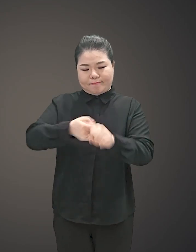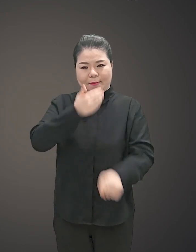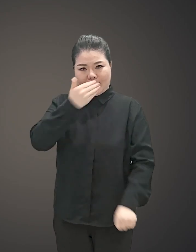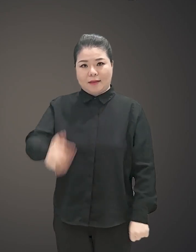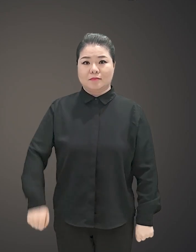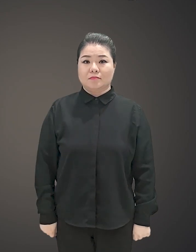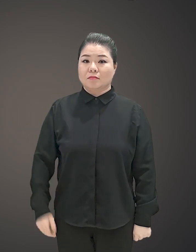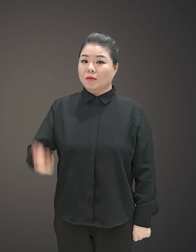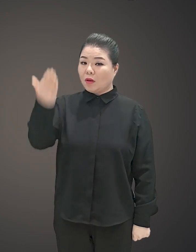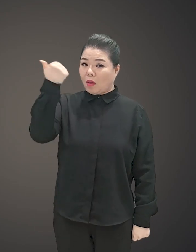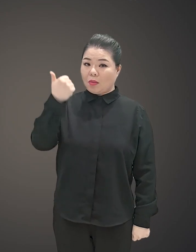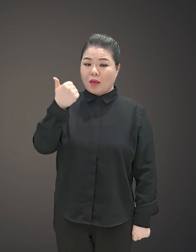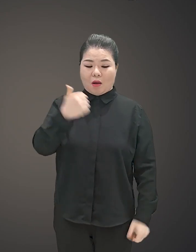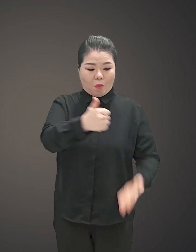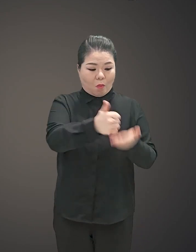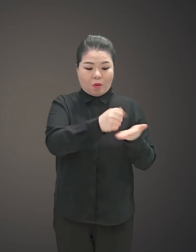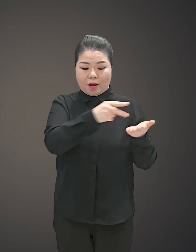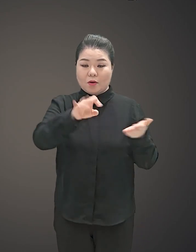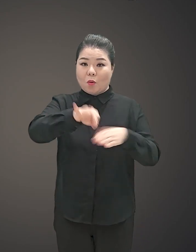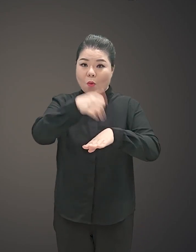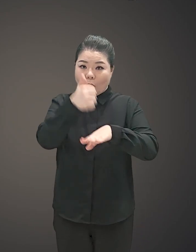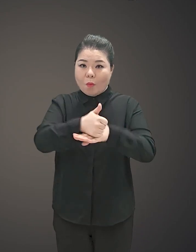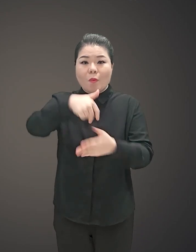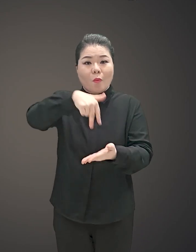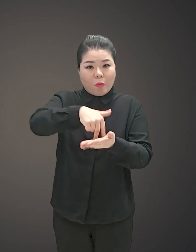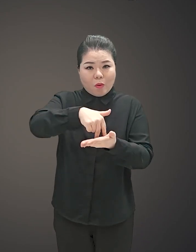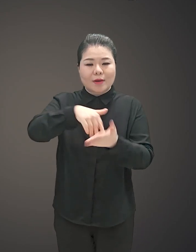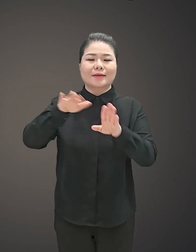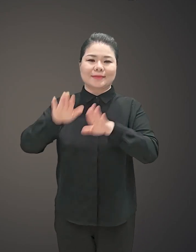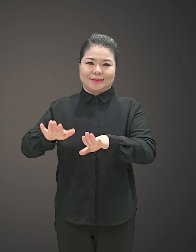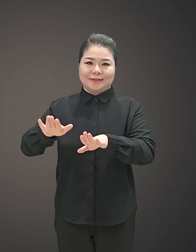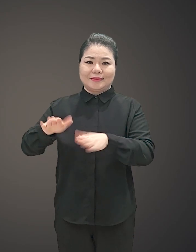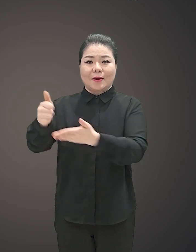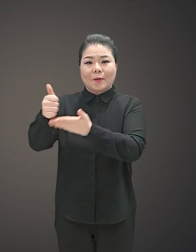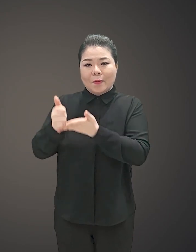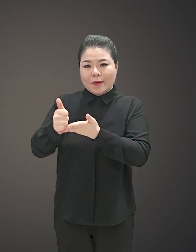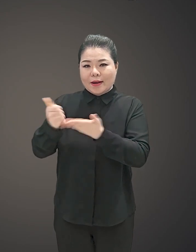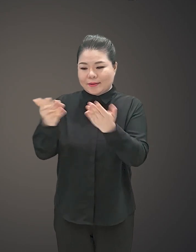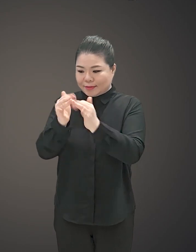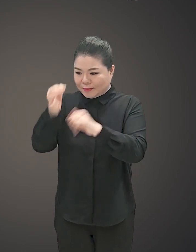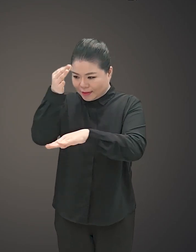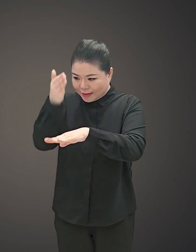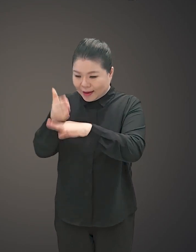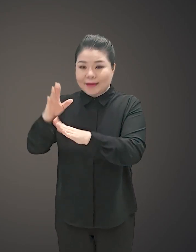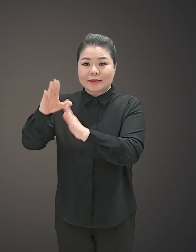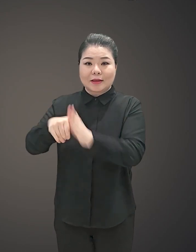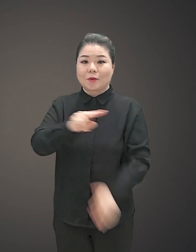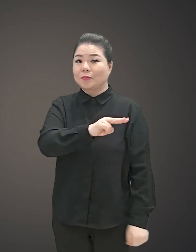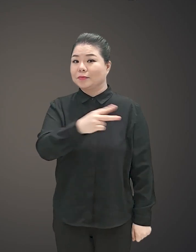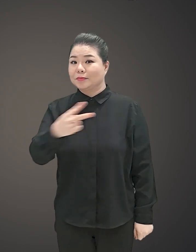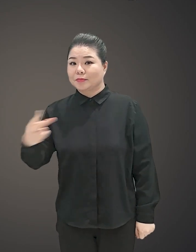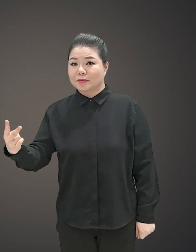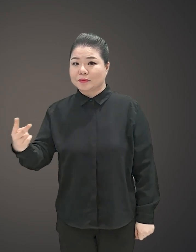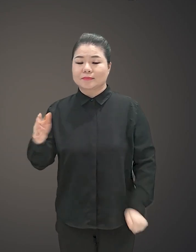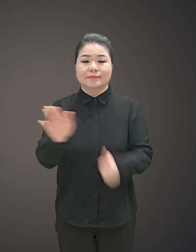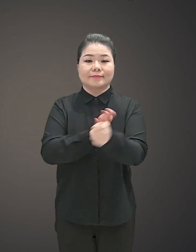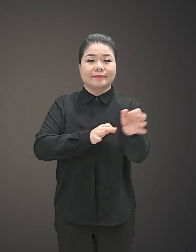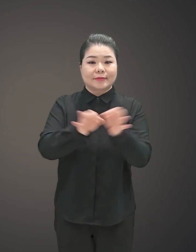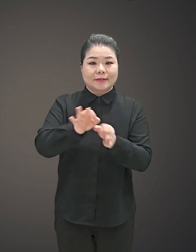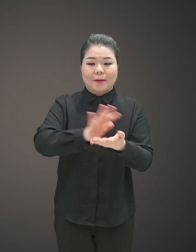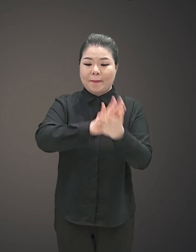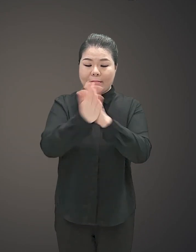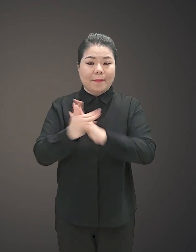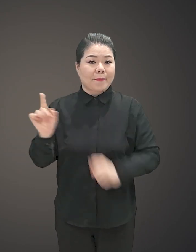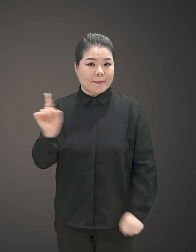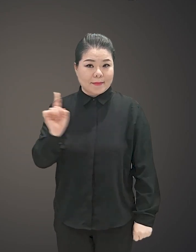된다. 과거에 고객은 왕이다라는 관점에서 고객이 점원에게 사과하는 시대까지 서비스 시장에는 어떤